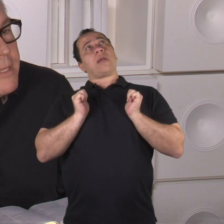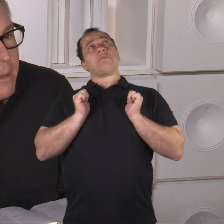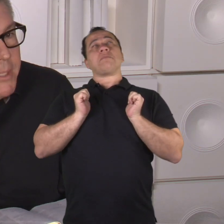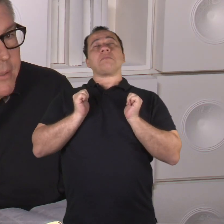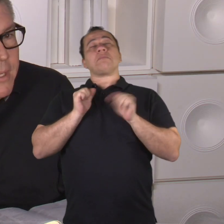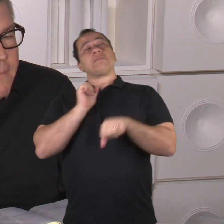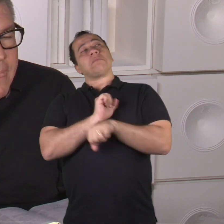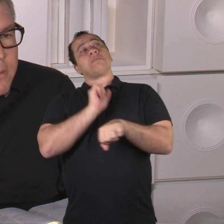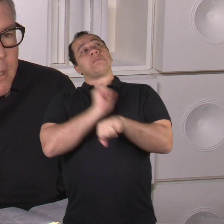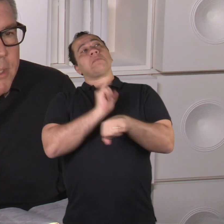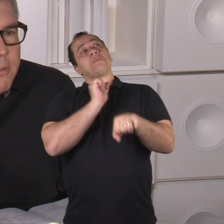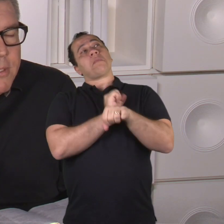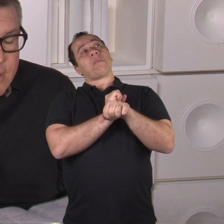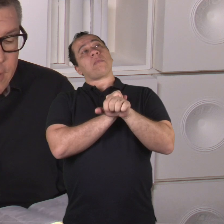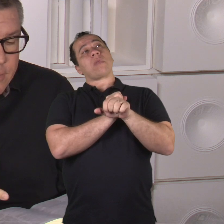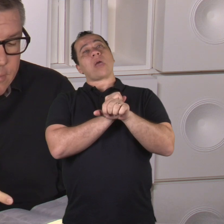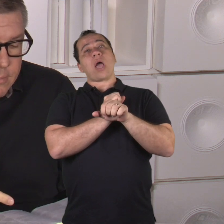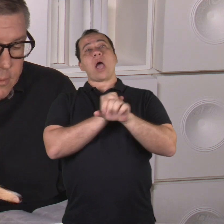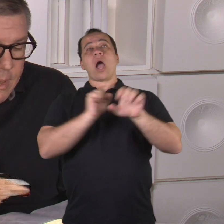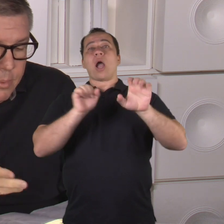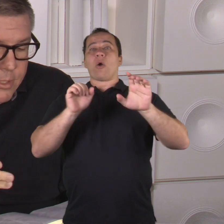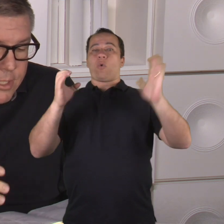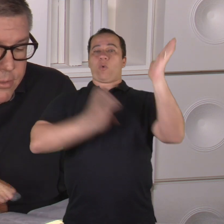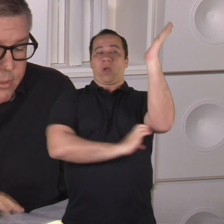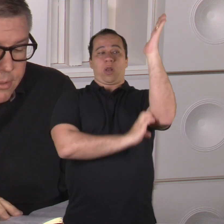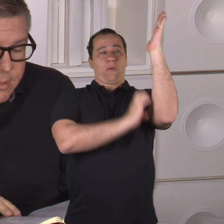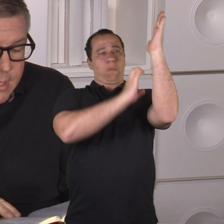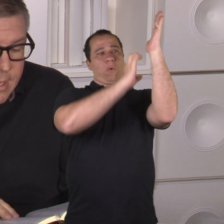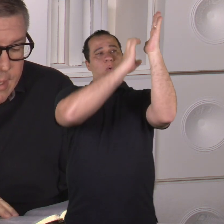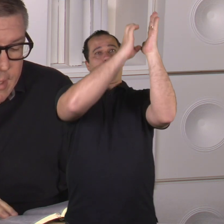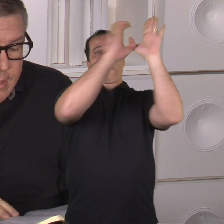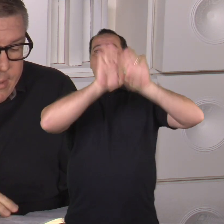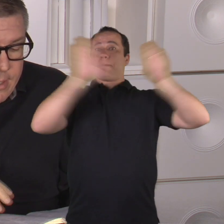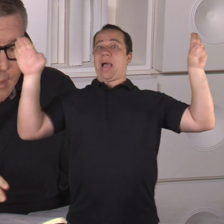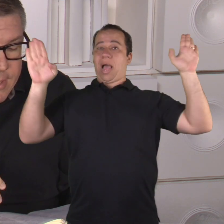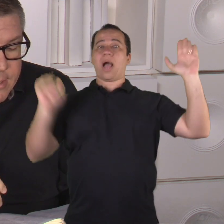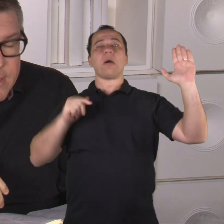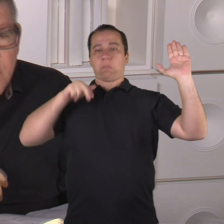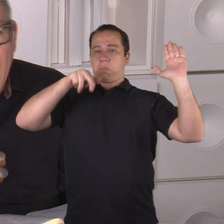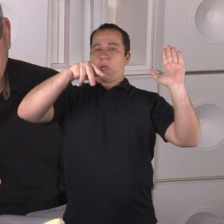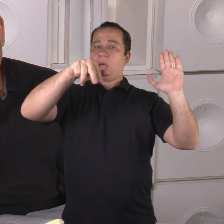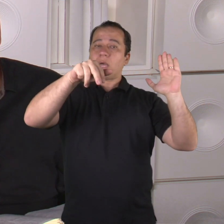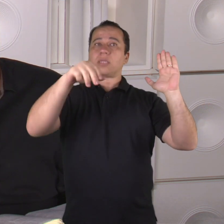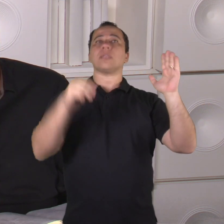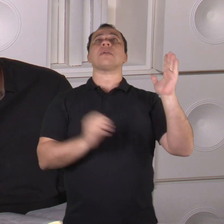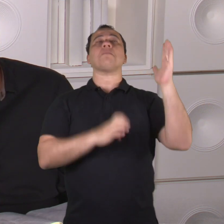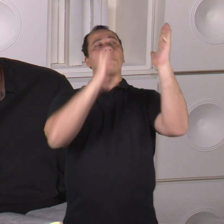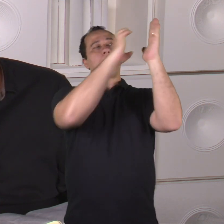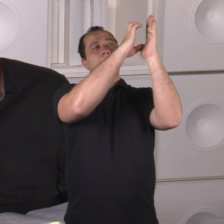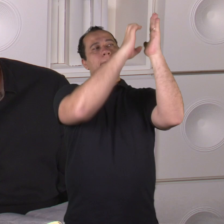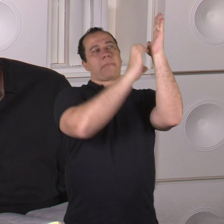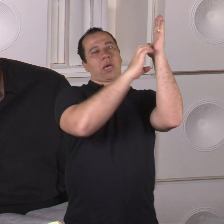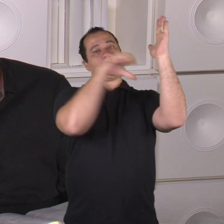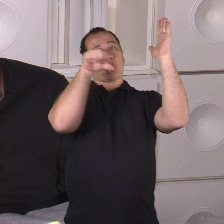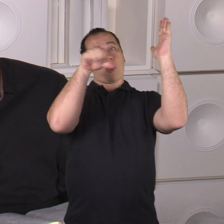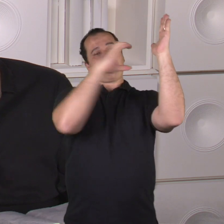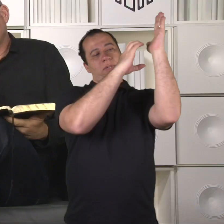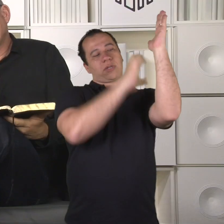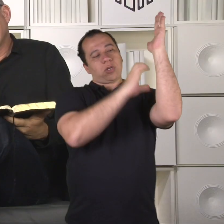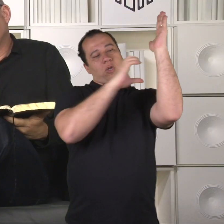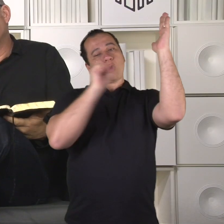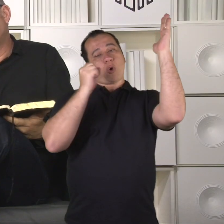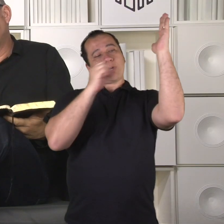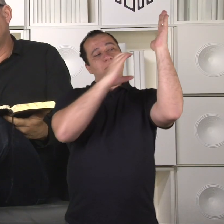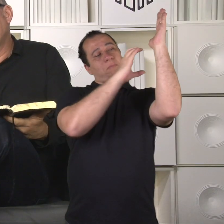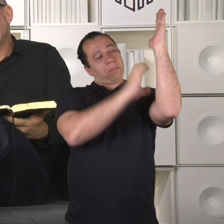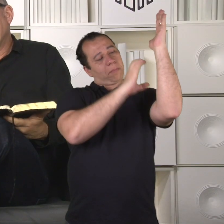trabalhar no sábado. Os rabinos, então, no tempo de Jesus, tinham esses debates acalorados a respeito da lei. Um dizia